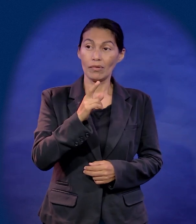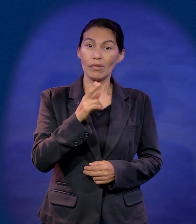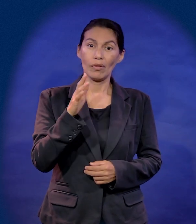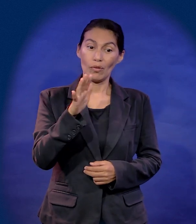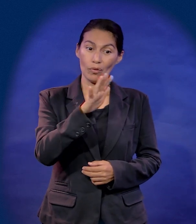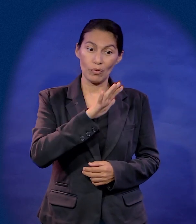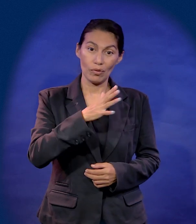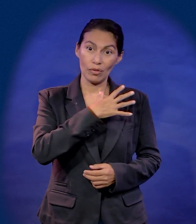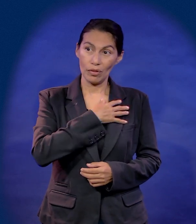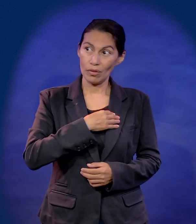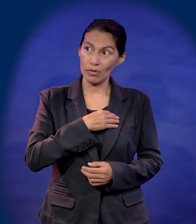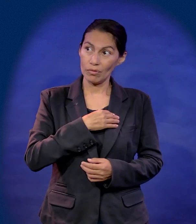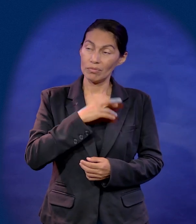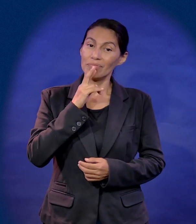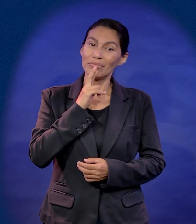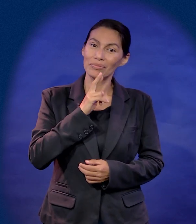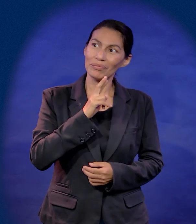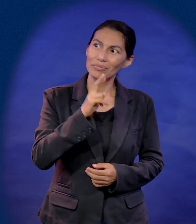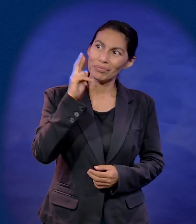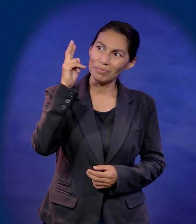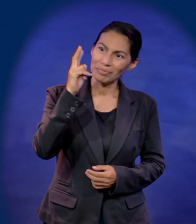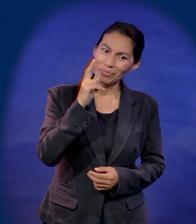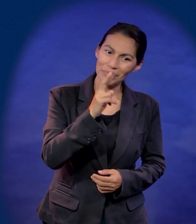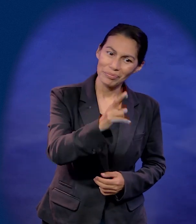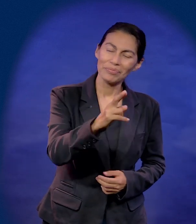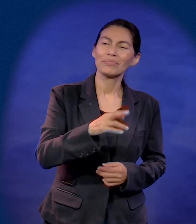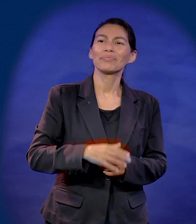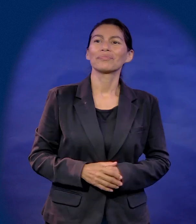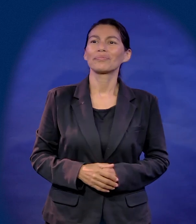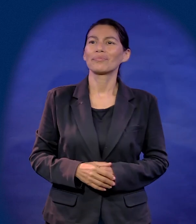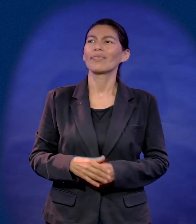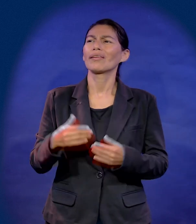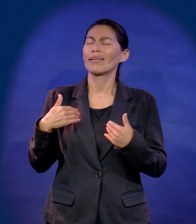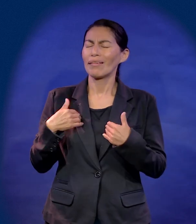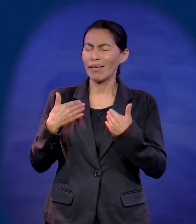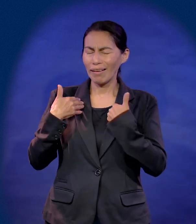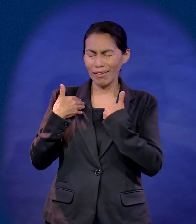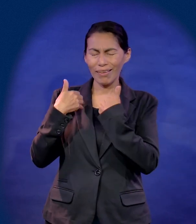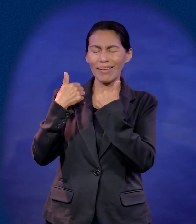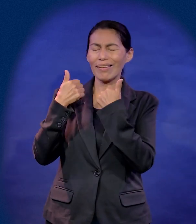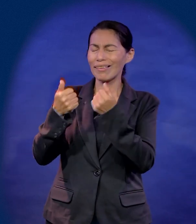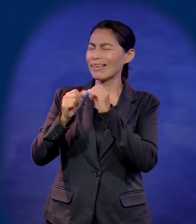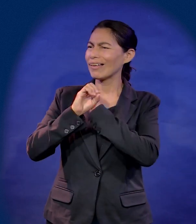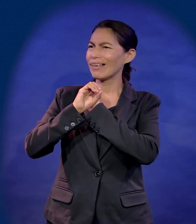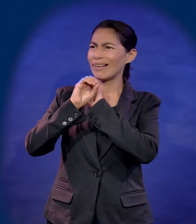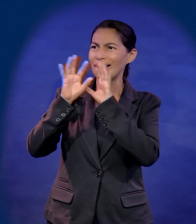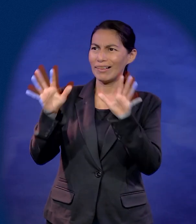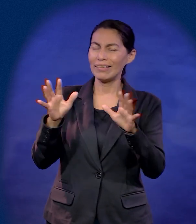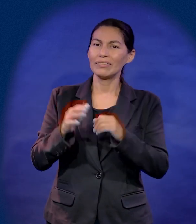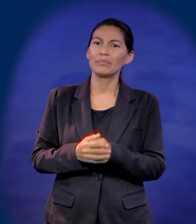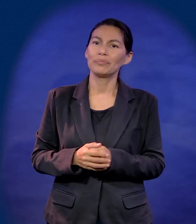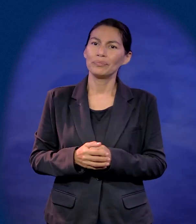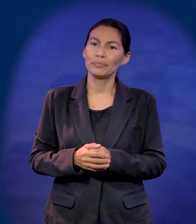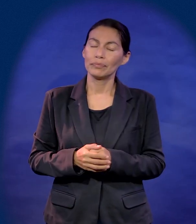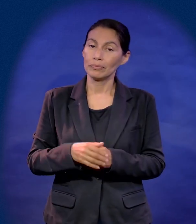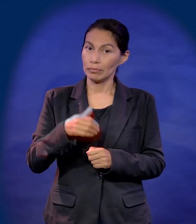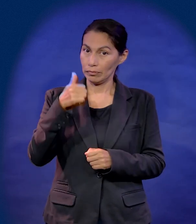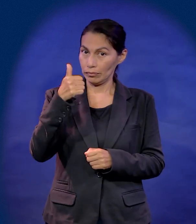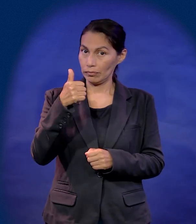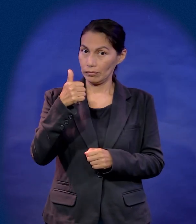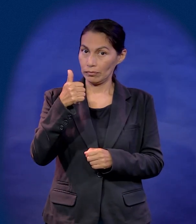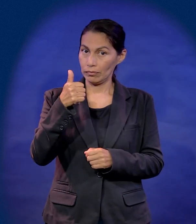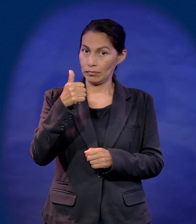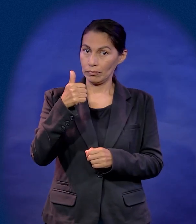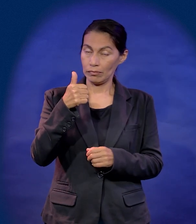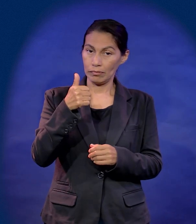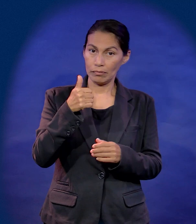Y honras y respondes a tus hijos. Lo que necesitaba entender, lo